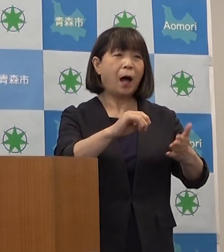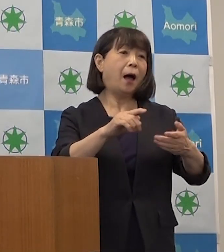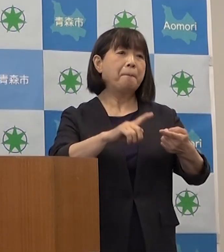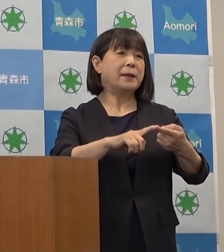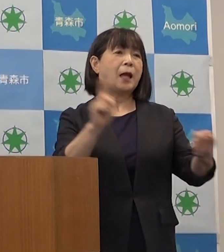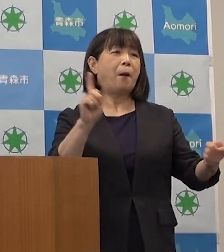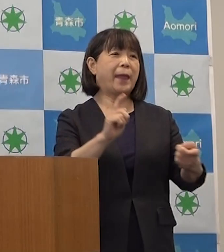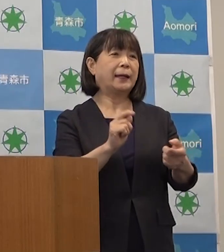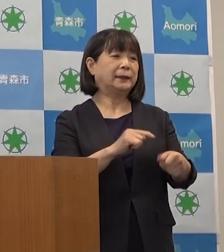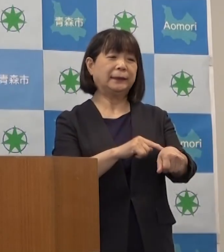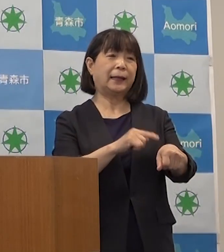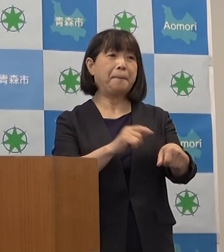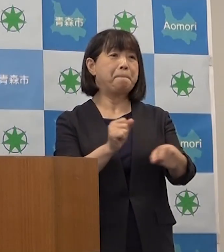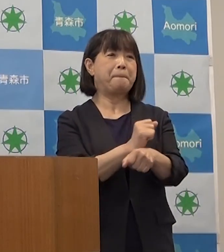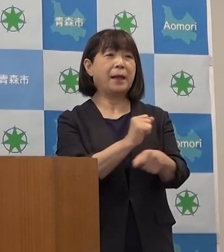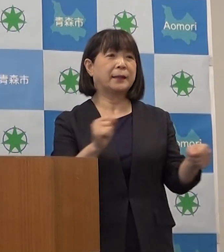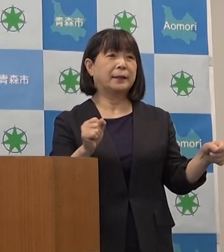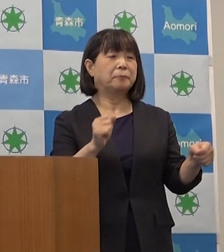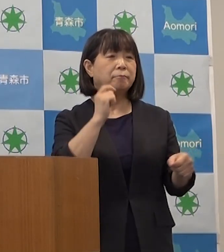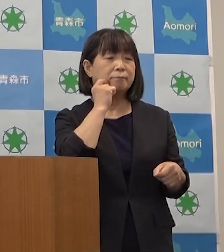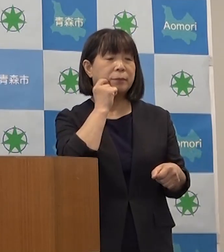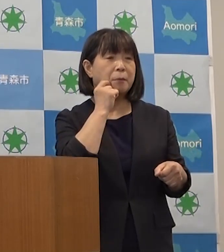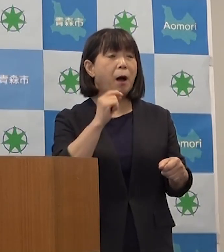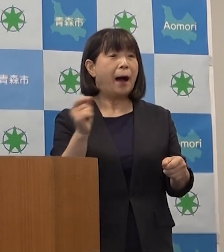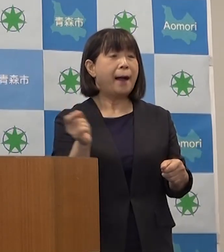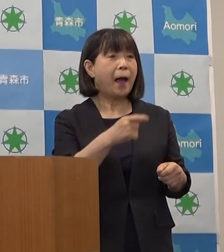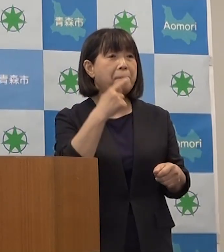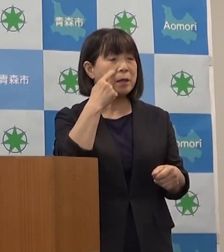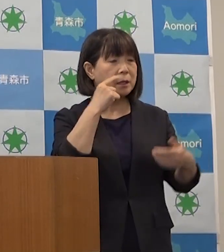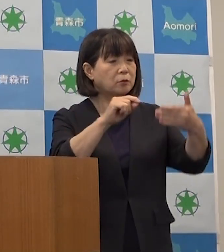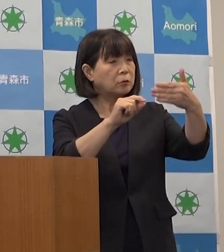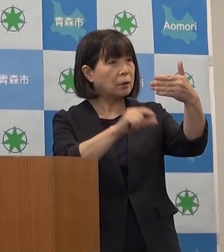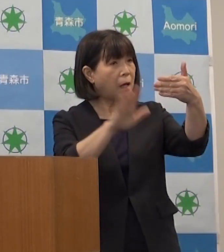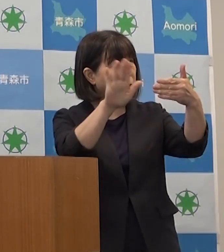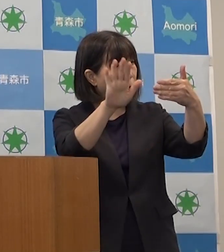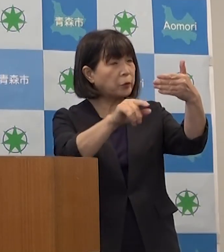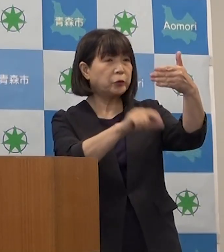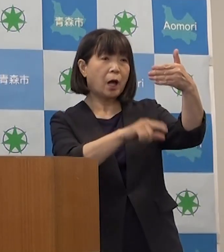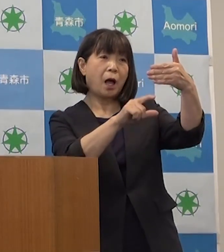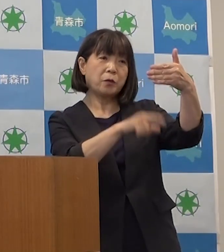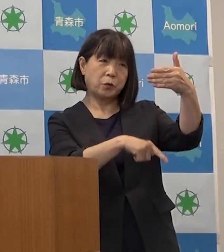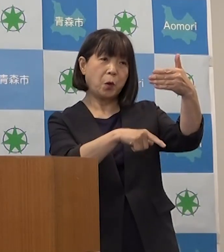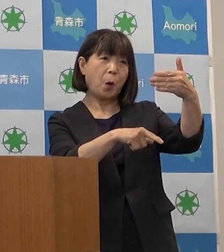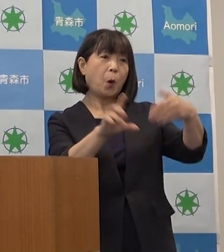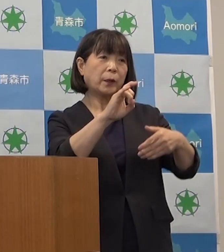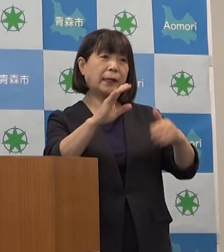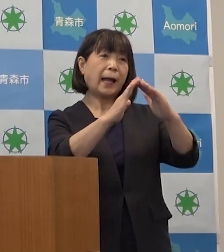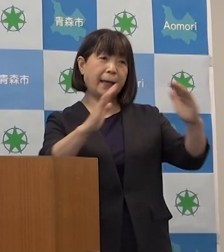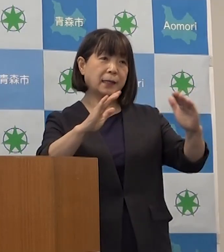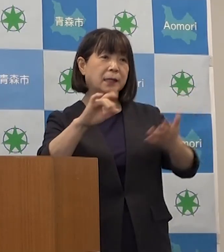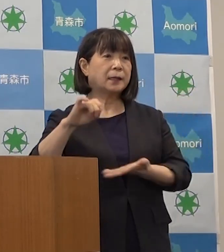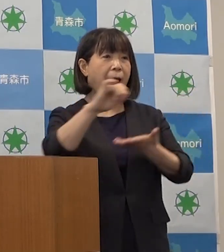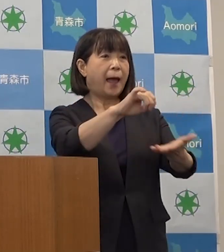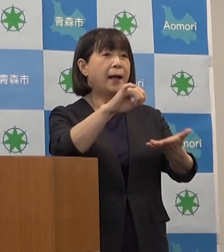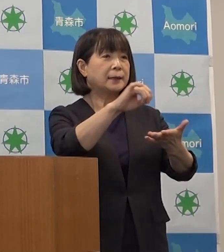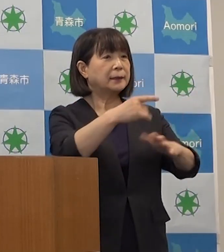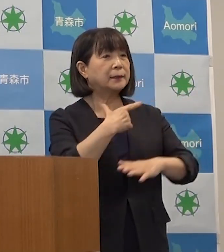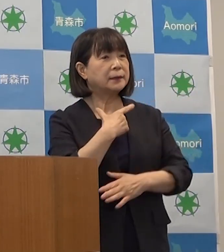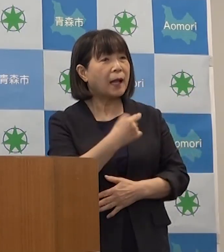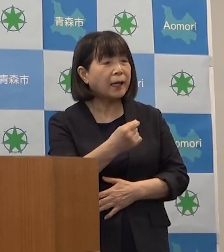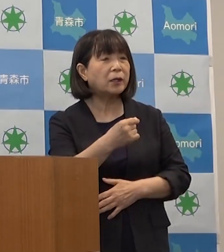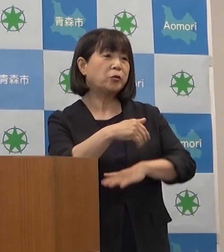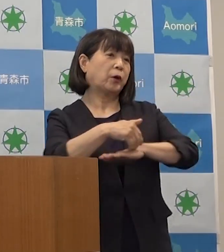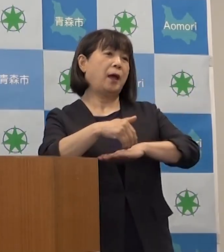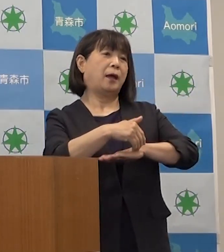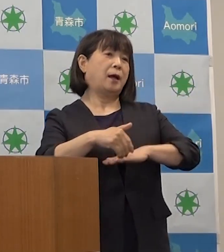できれば早ければ9月議会などに 提案をしたいという、そんなスケジュールで考